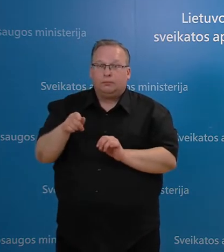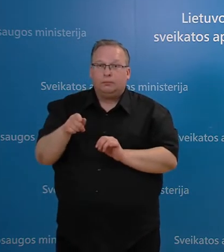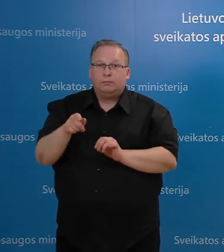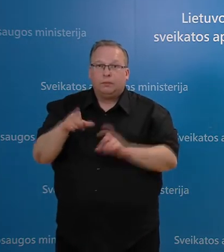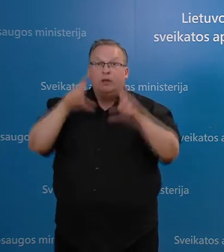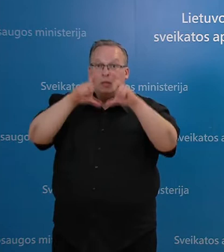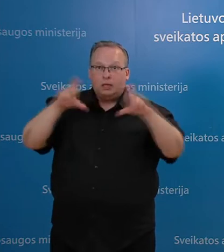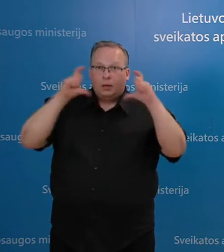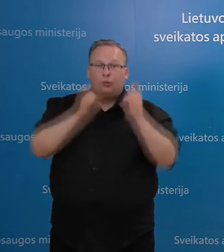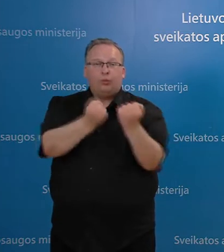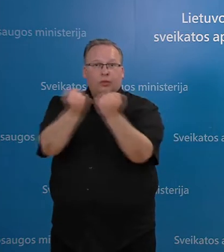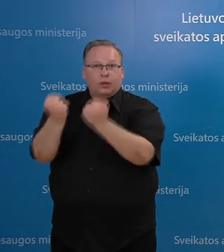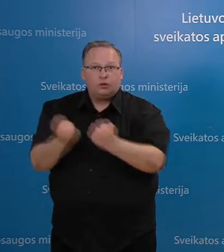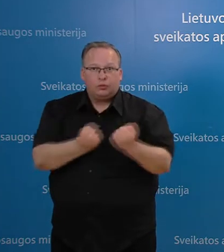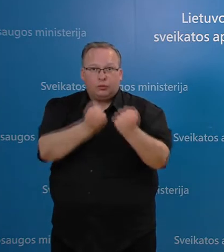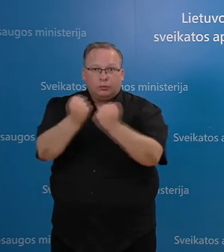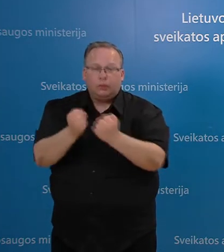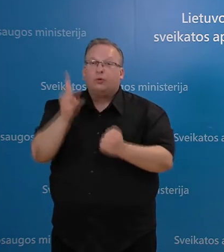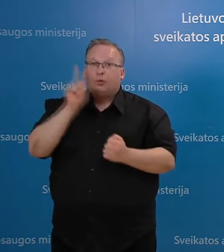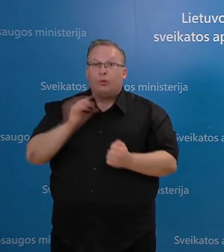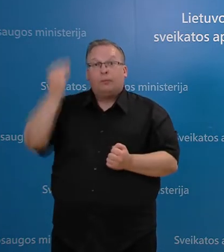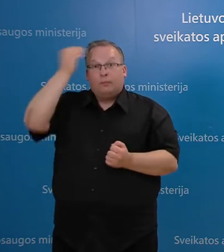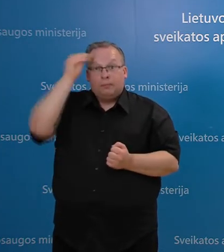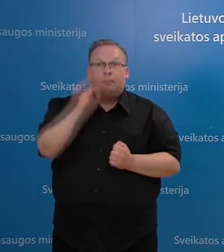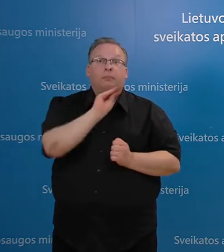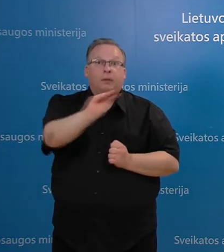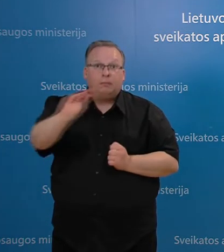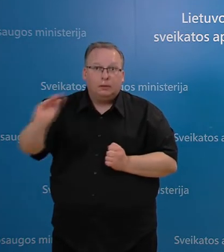dėvėjimu. Tai noriu tiesiog priminti,